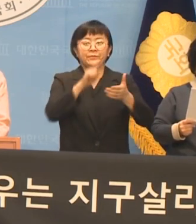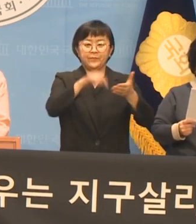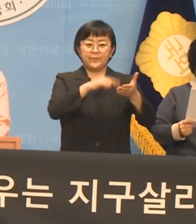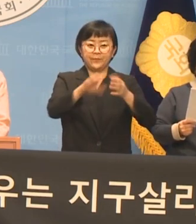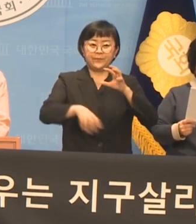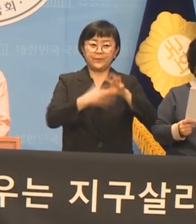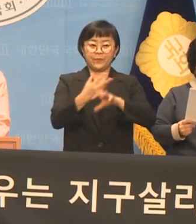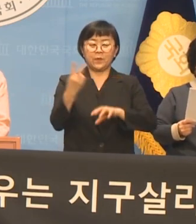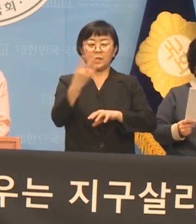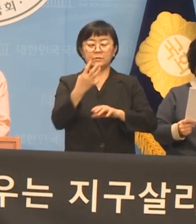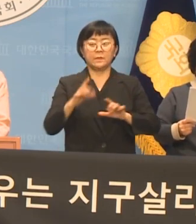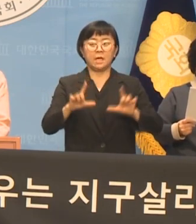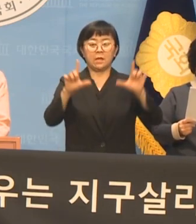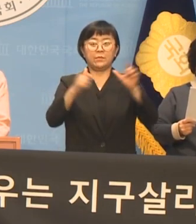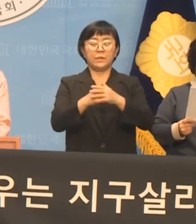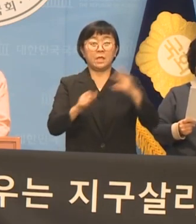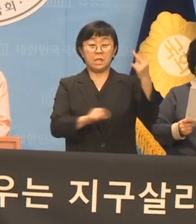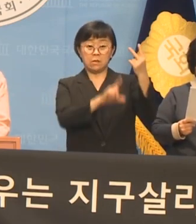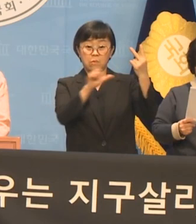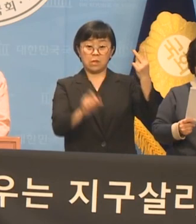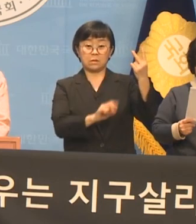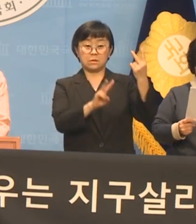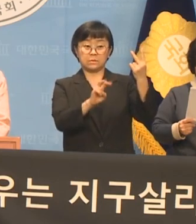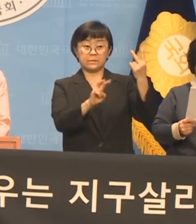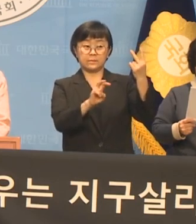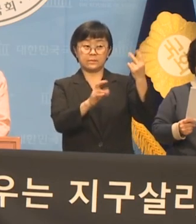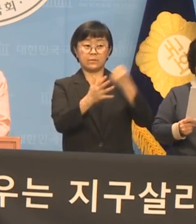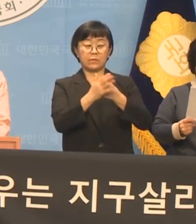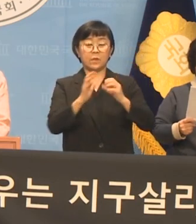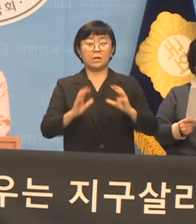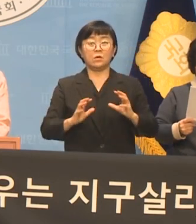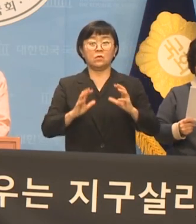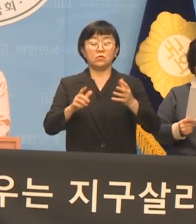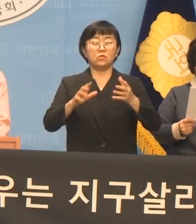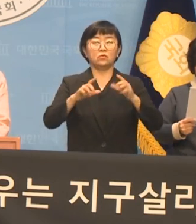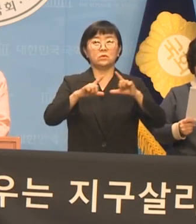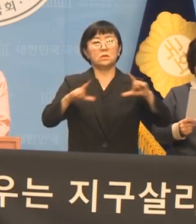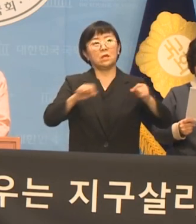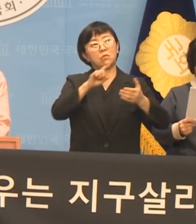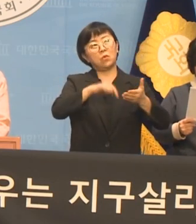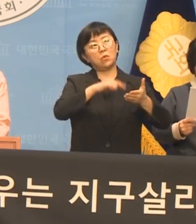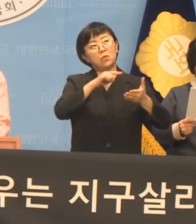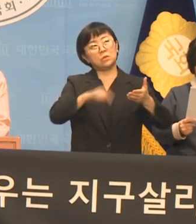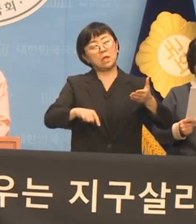생태보상혁명회는 2024년 2월 22일 국제보상운동